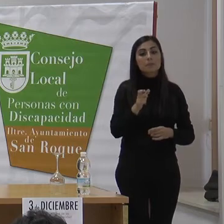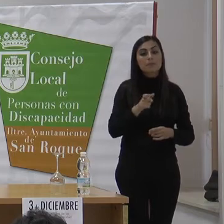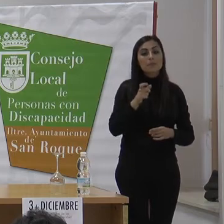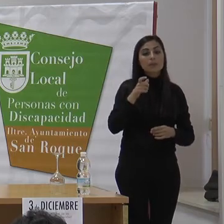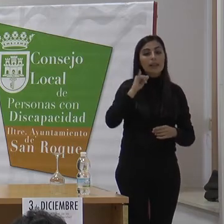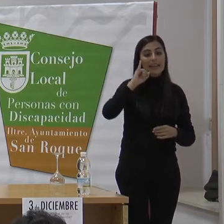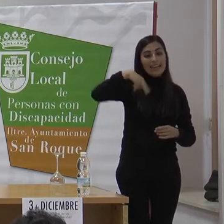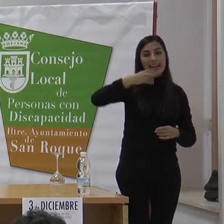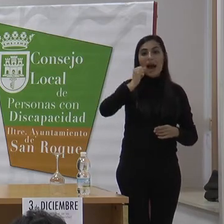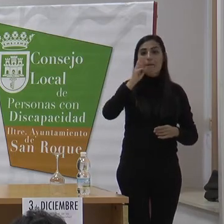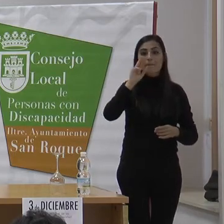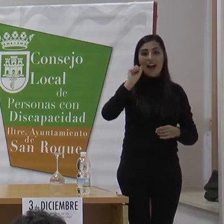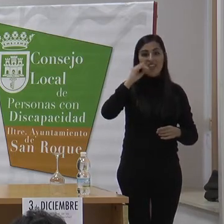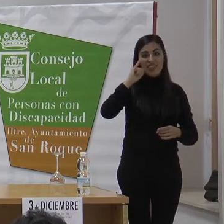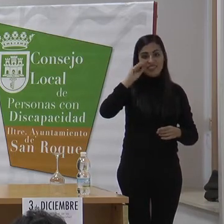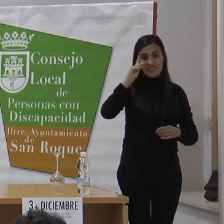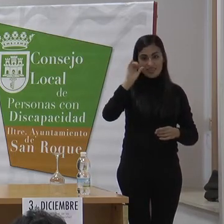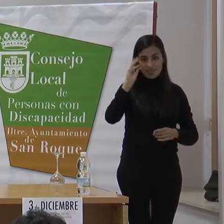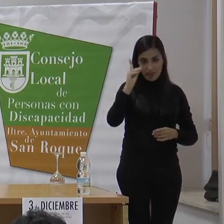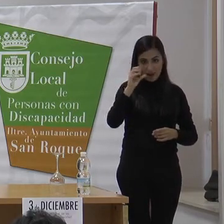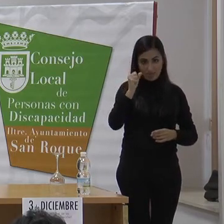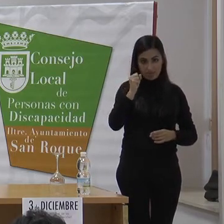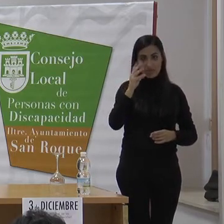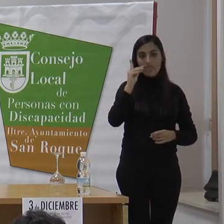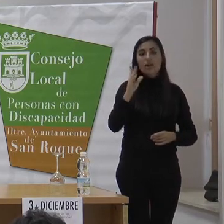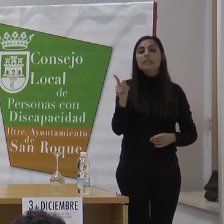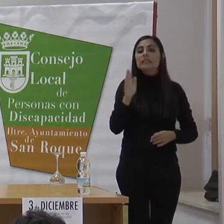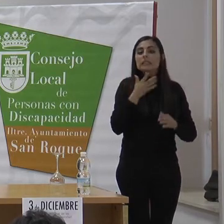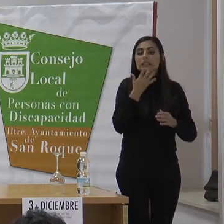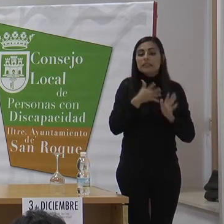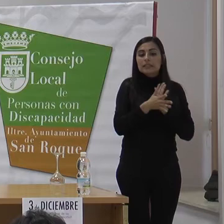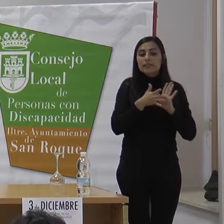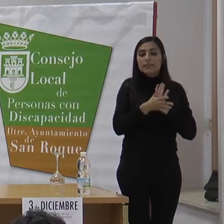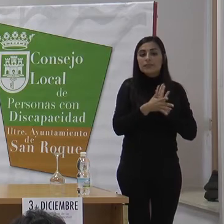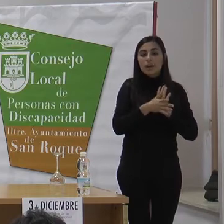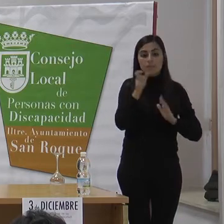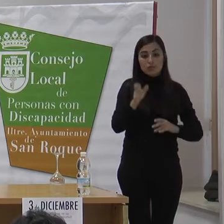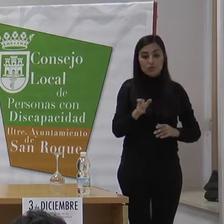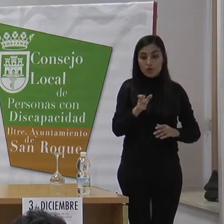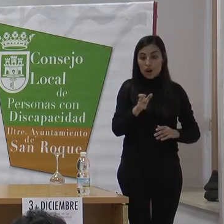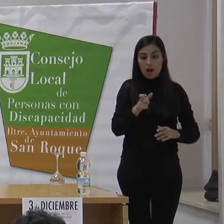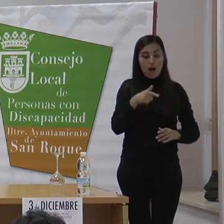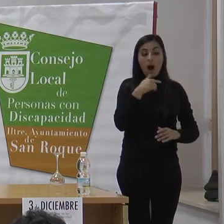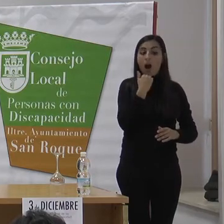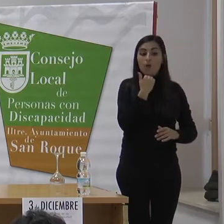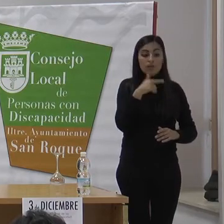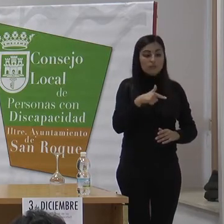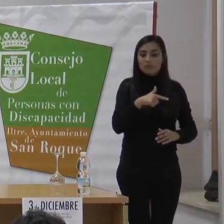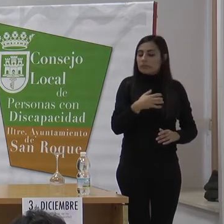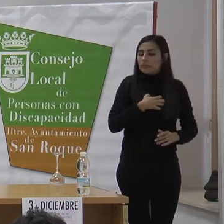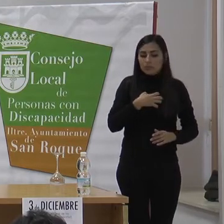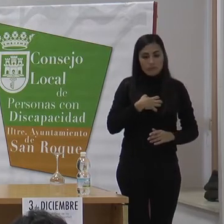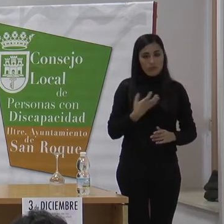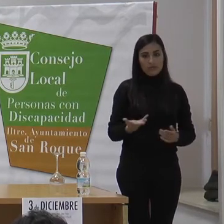estado de incapaz que no es capaz de hacer cierta cosa para determinada cosa. Y al final ya pone entre comillas algo